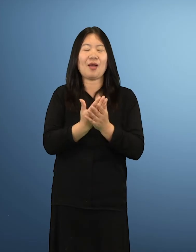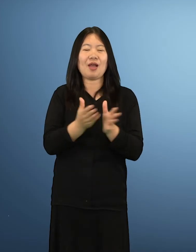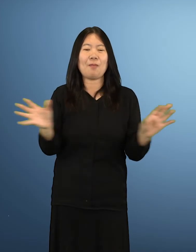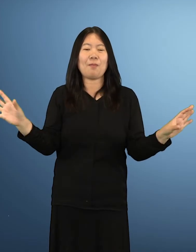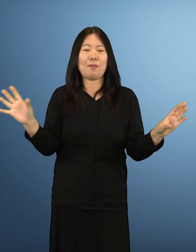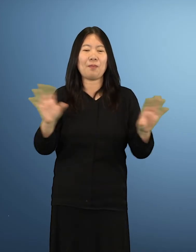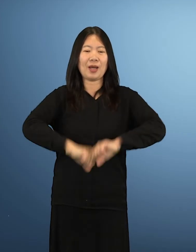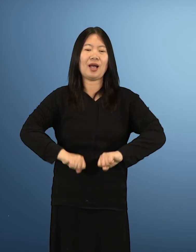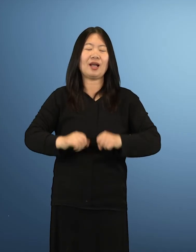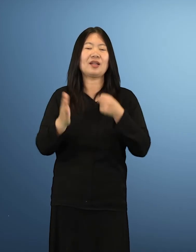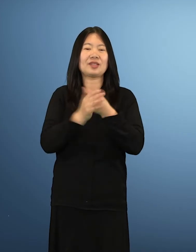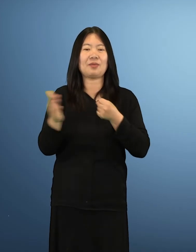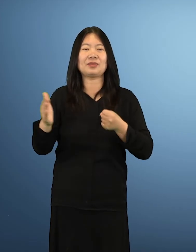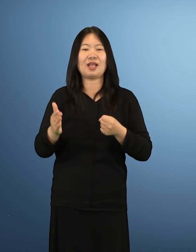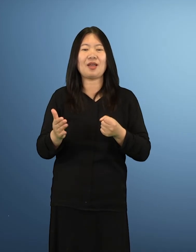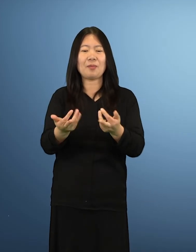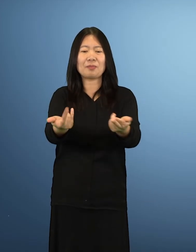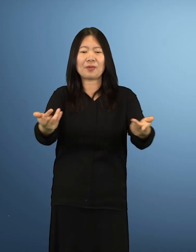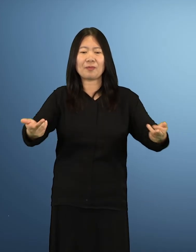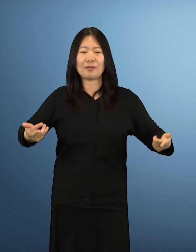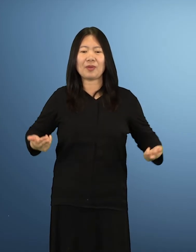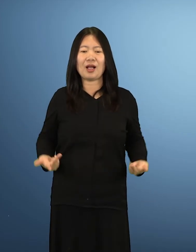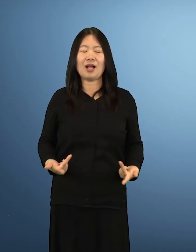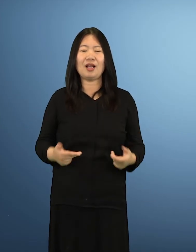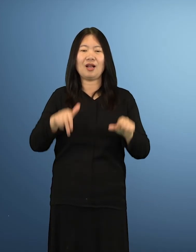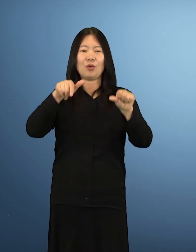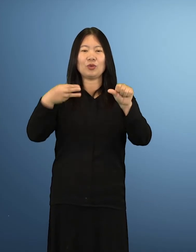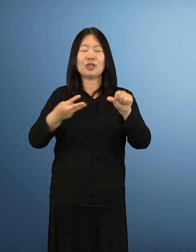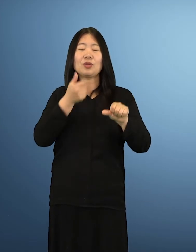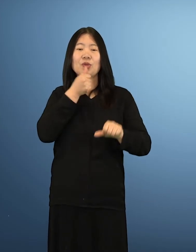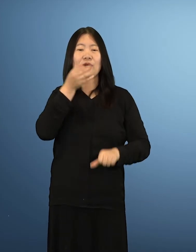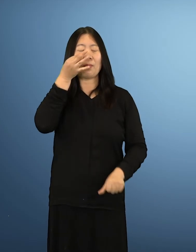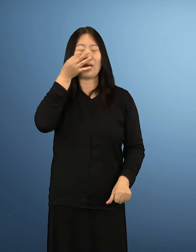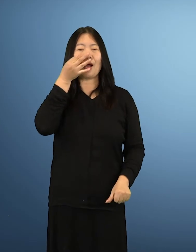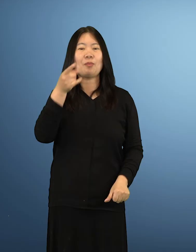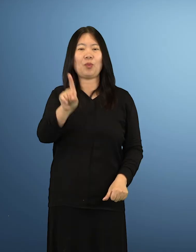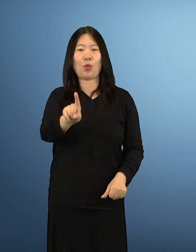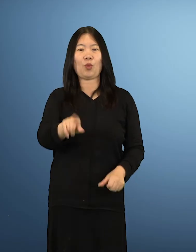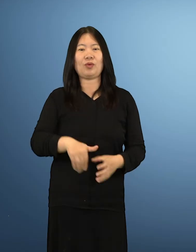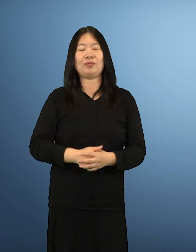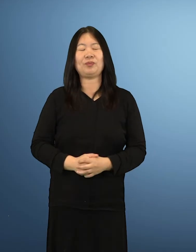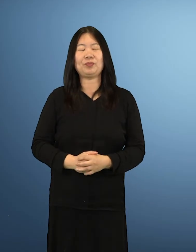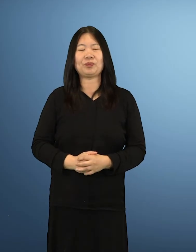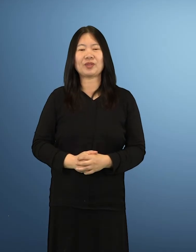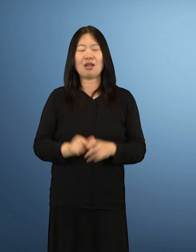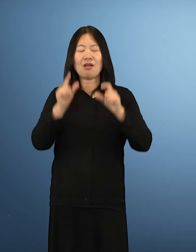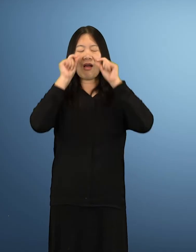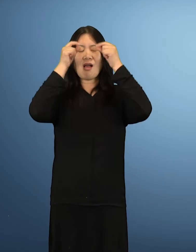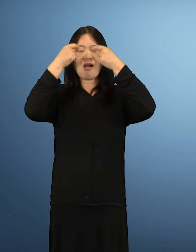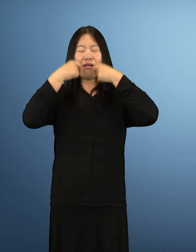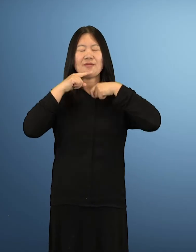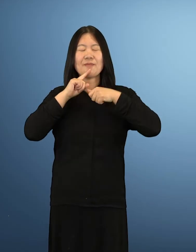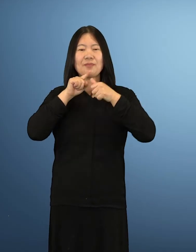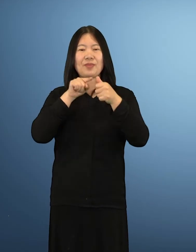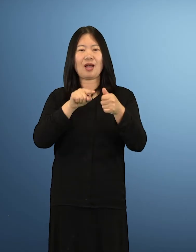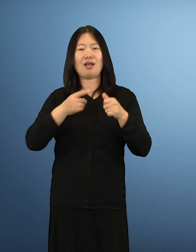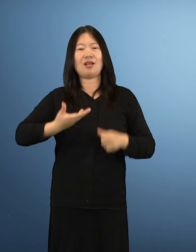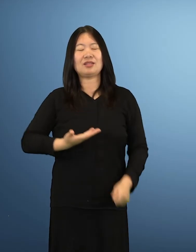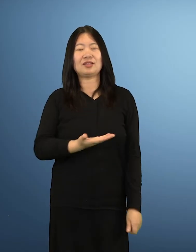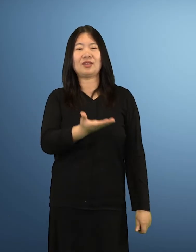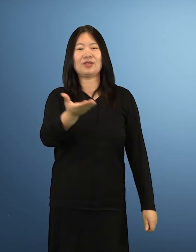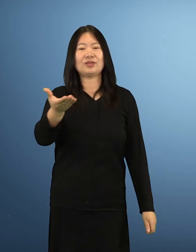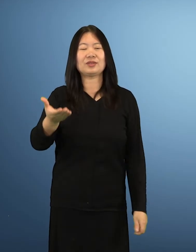황폐했기 때문에. 그러면서 5절에 이렇게 소개합니다. 깨어 울지어다